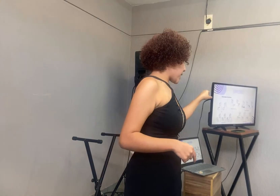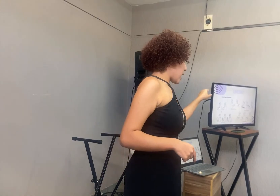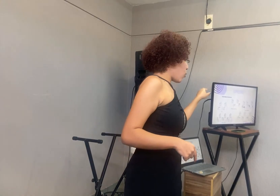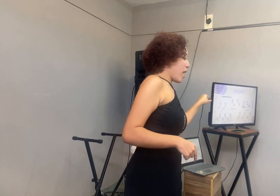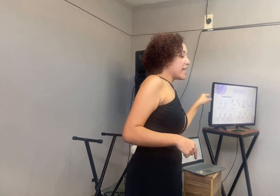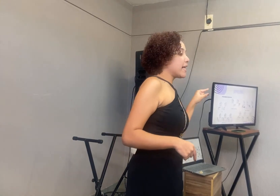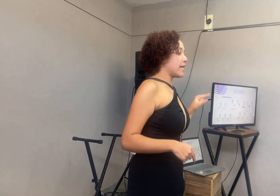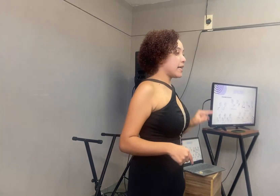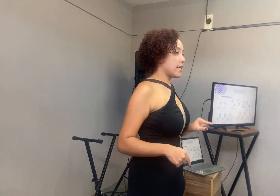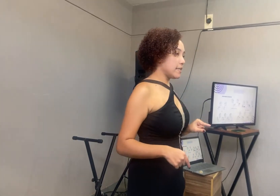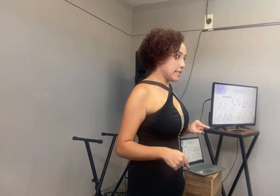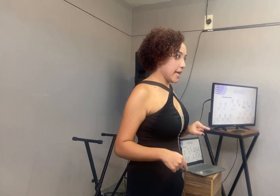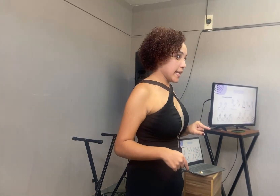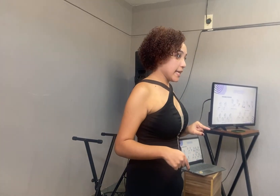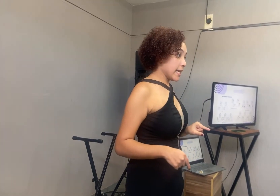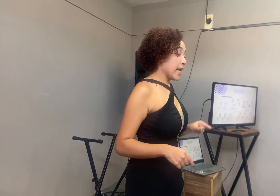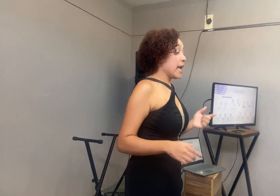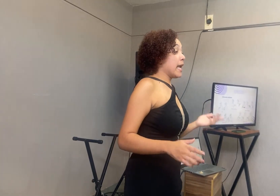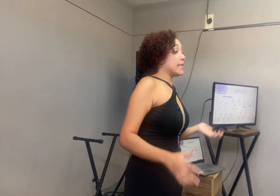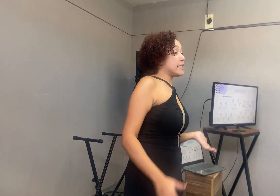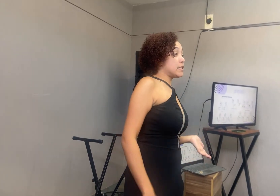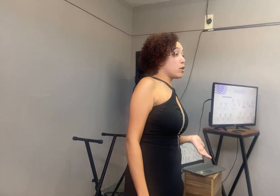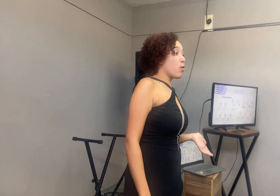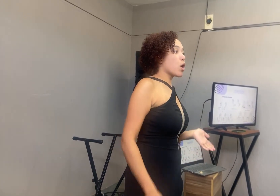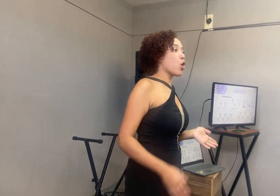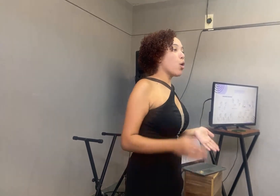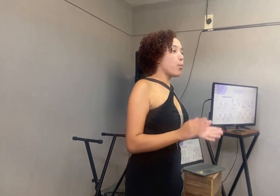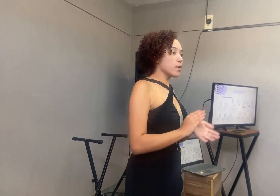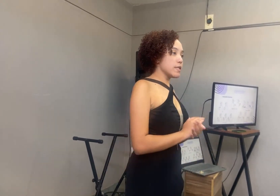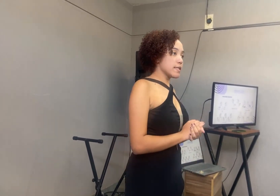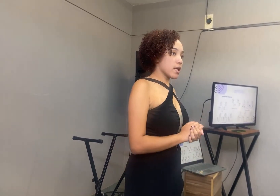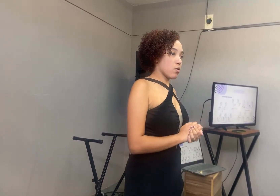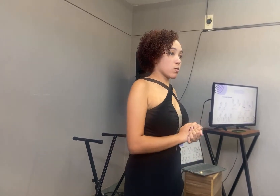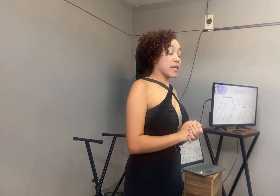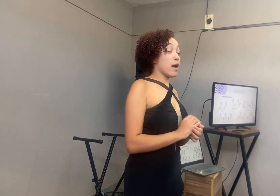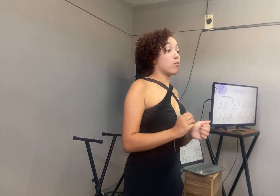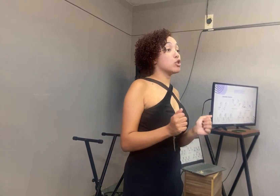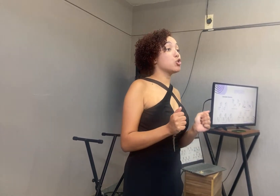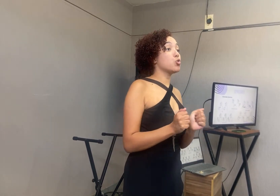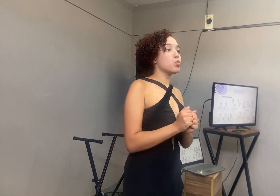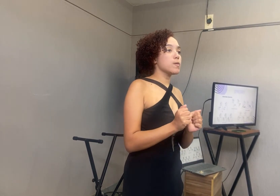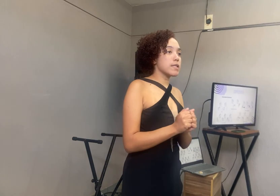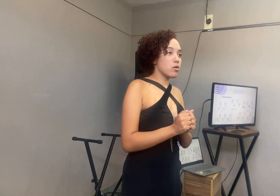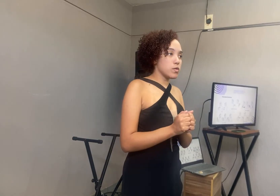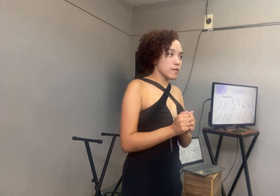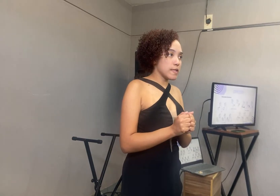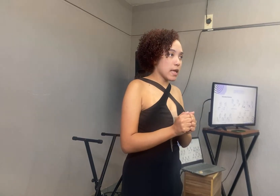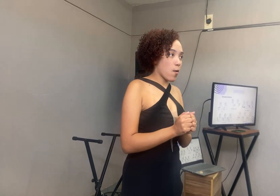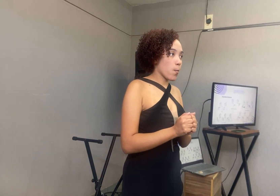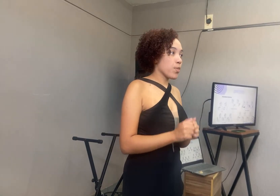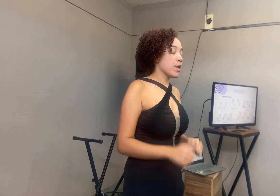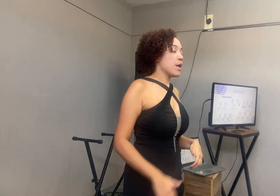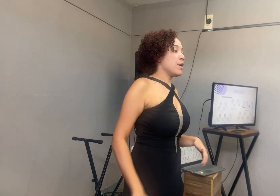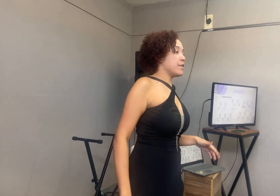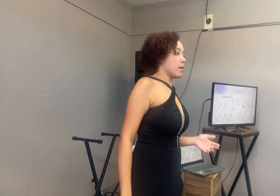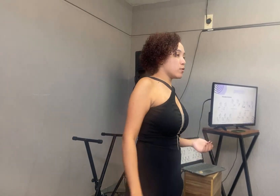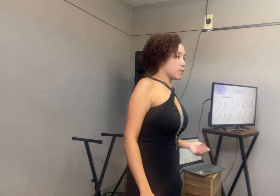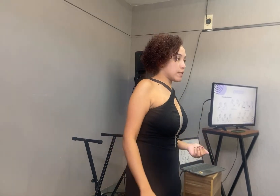marcar o ela e ele, existe uma composição, que é uma junção de sinal. Temos o sinal